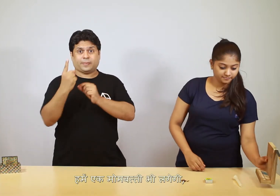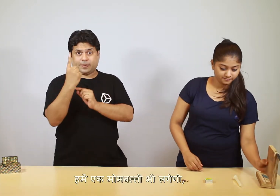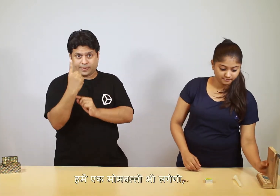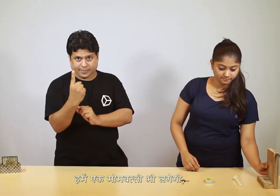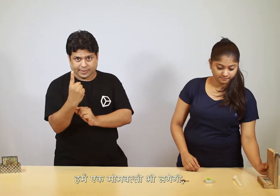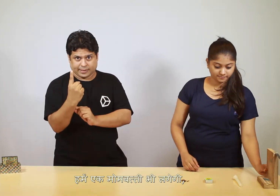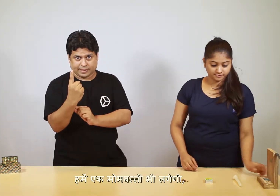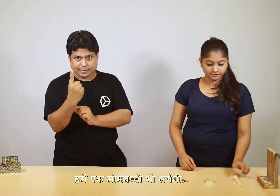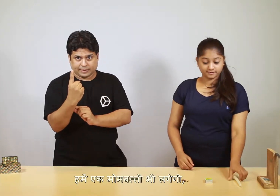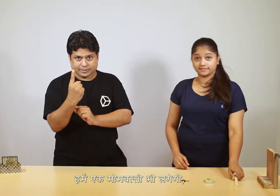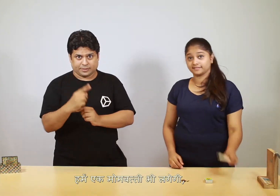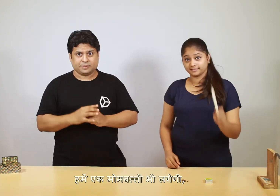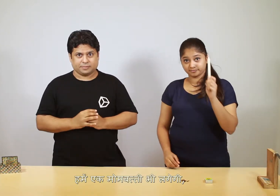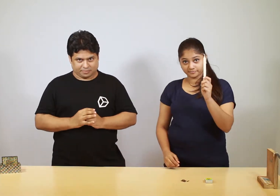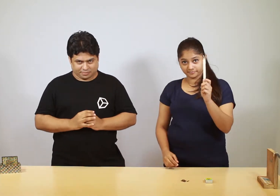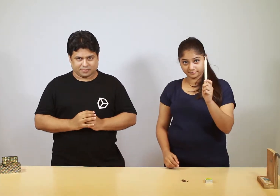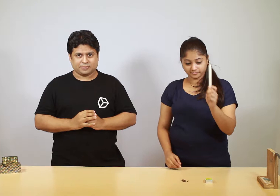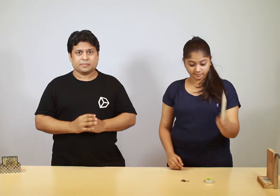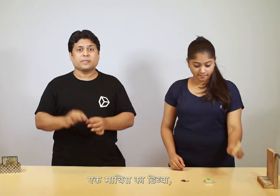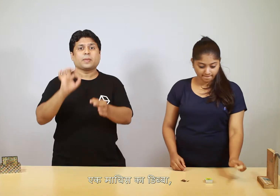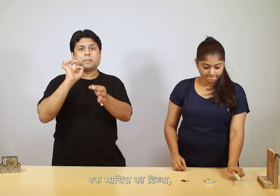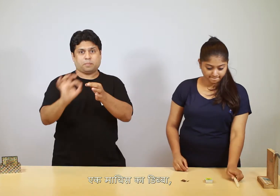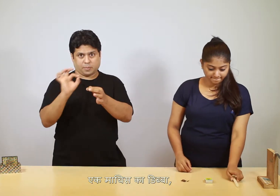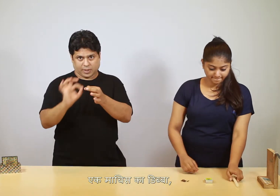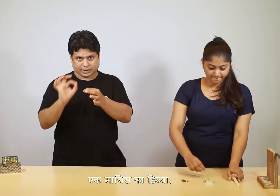हमें एक मोमबत्ती भी लगेगी, एक माचिस का डिब्बा